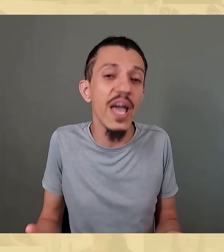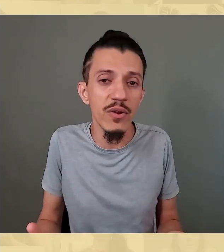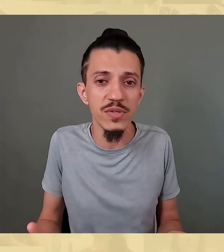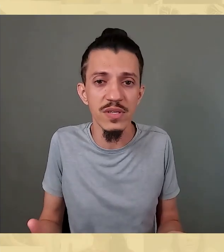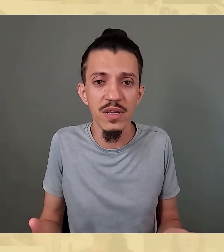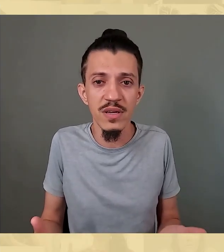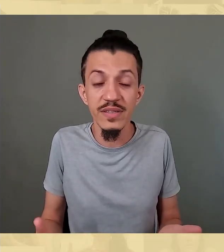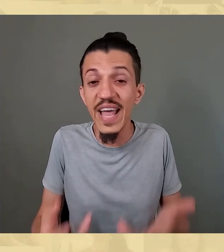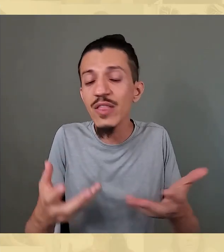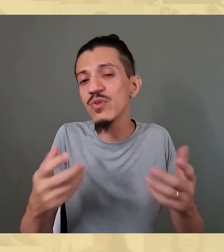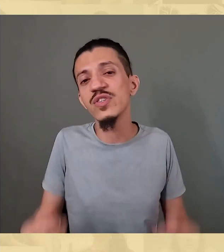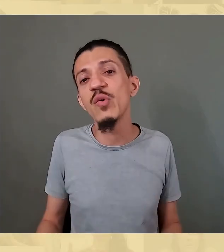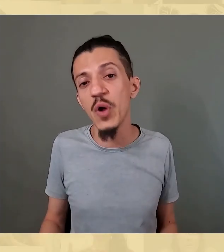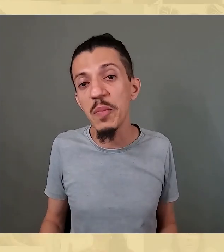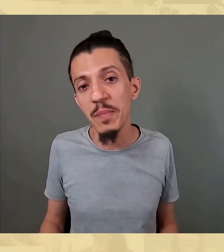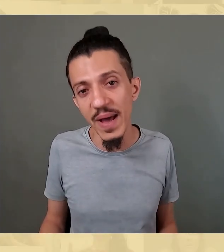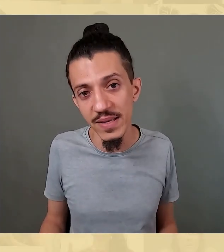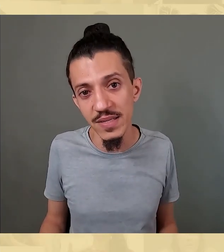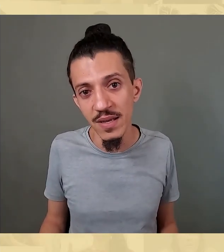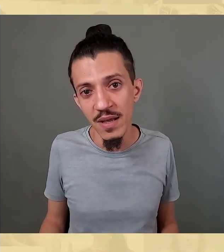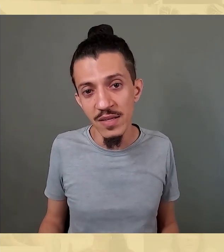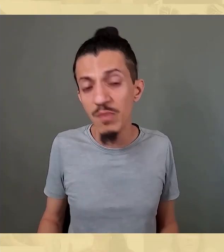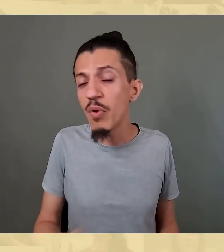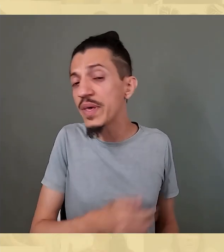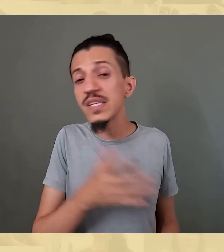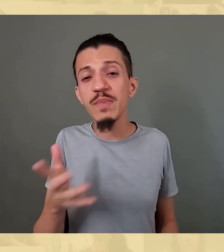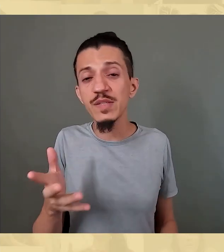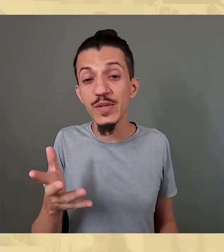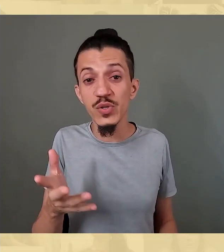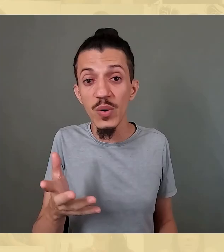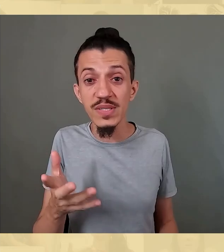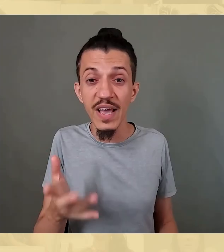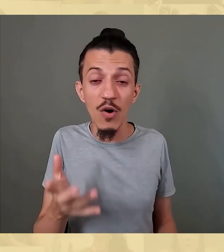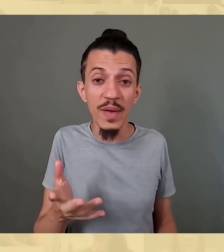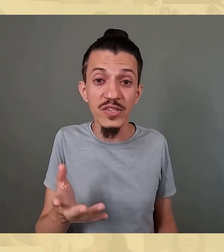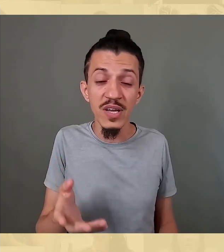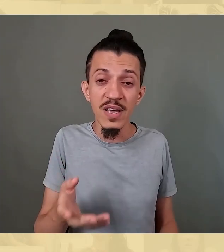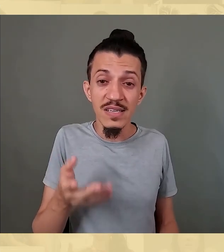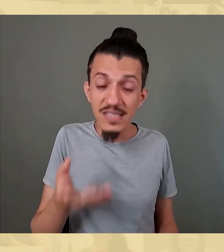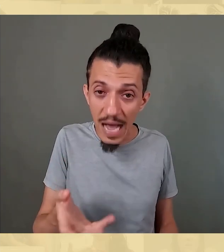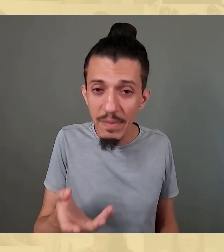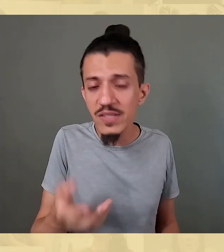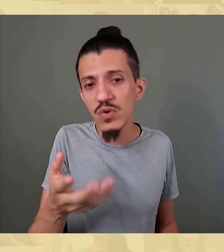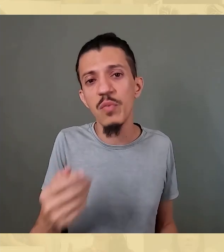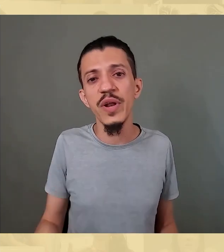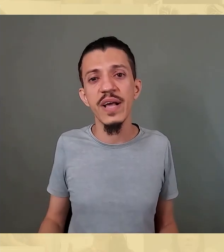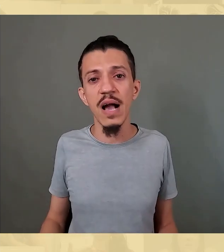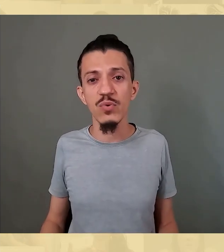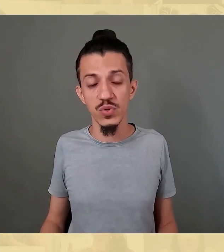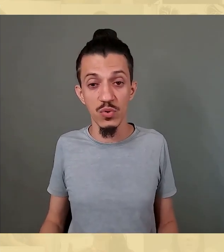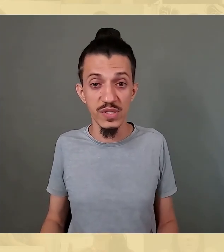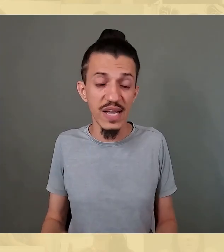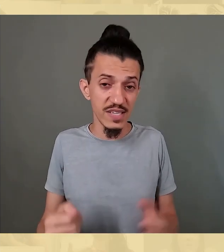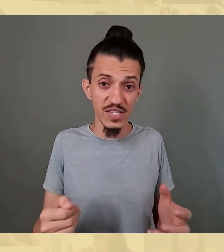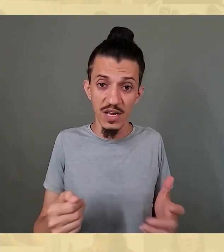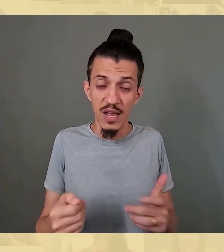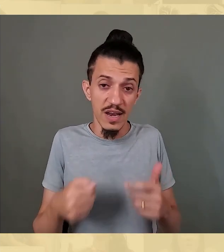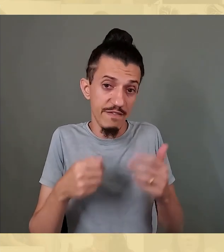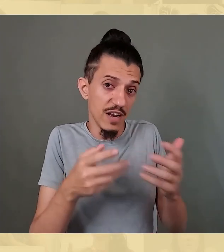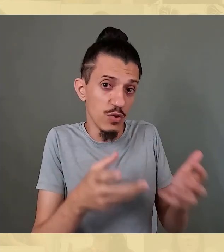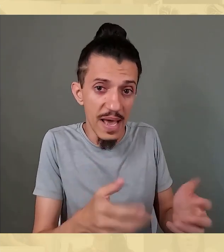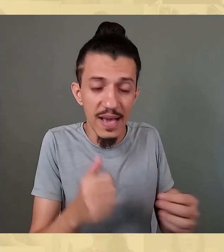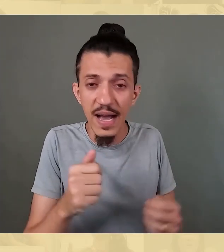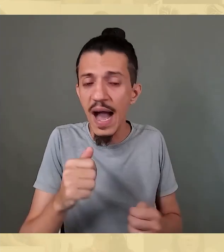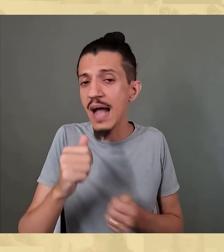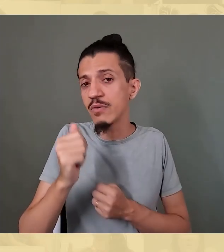estrangeiros dentro do seu próprio país. São pouquíssimas pessoas que realmente sabem se comunicar com surdos, quer seja na